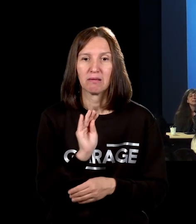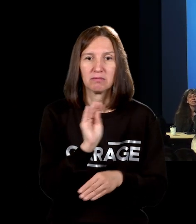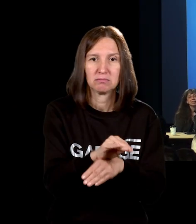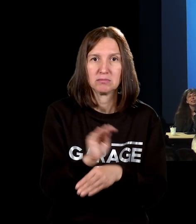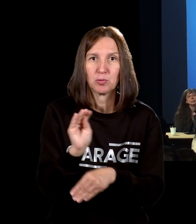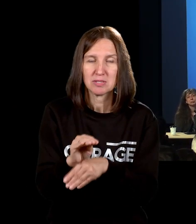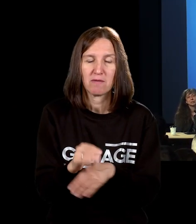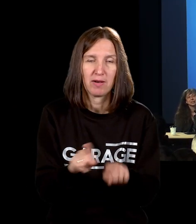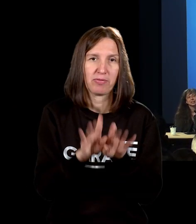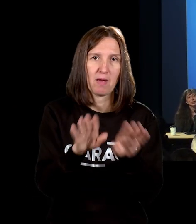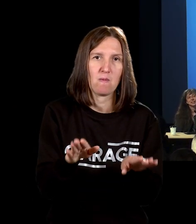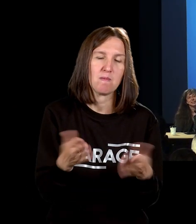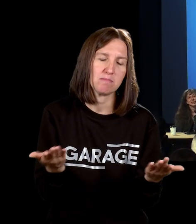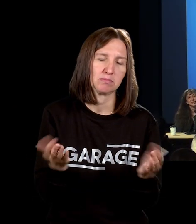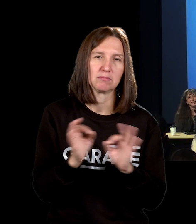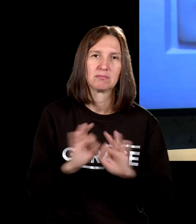является ли это вандализмом?